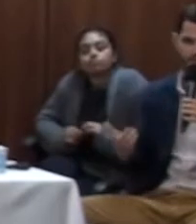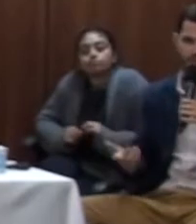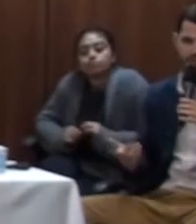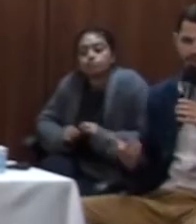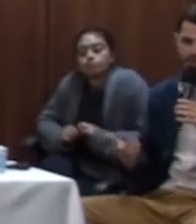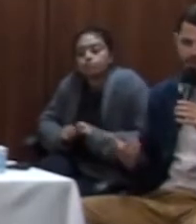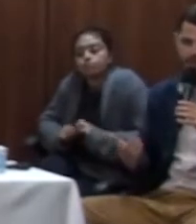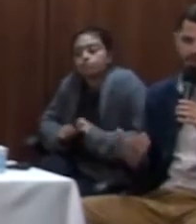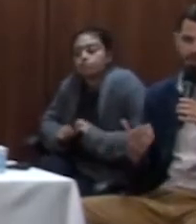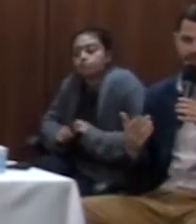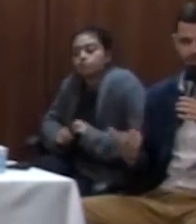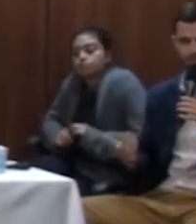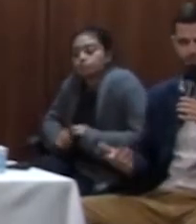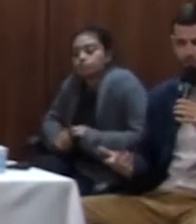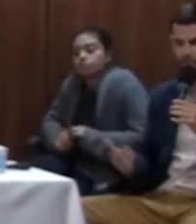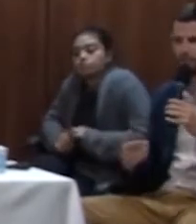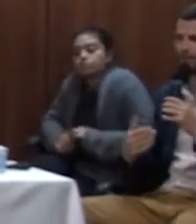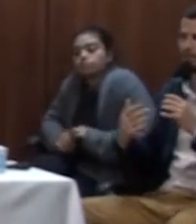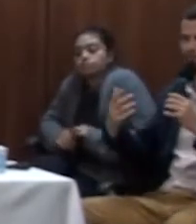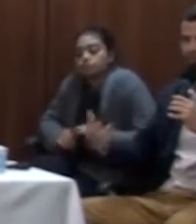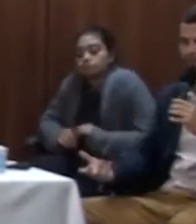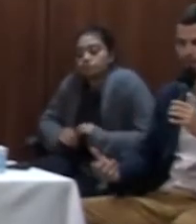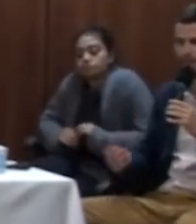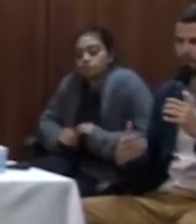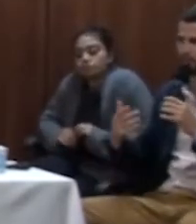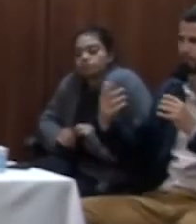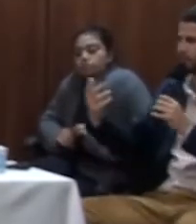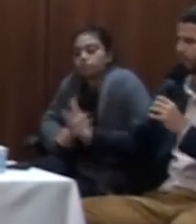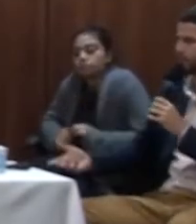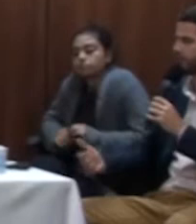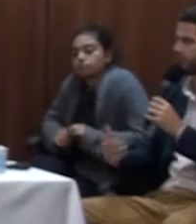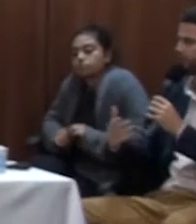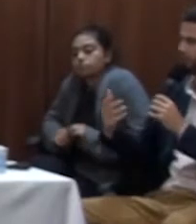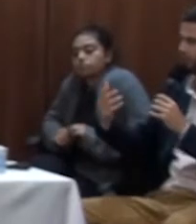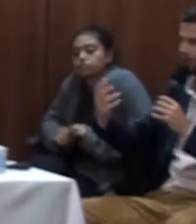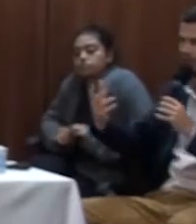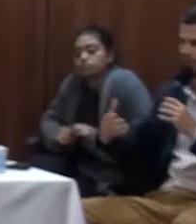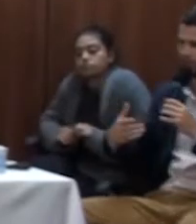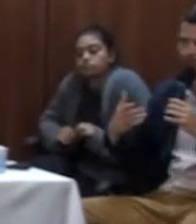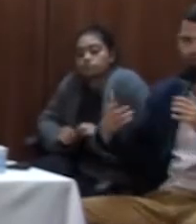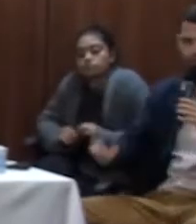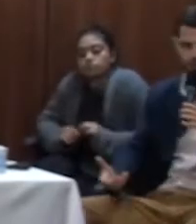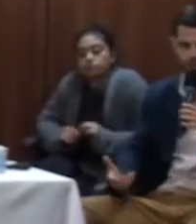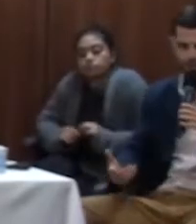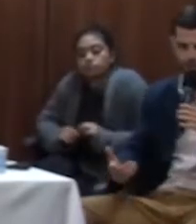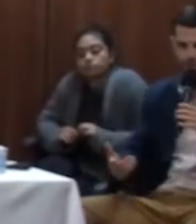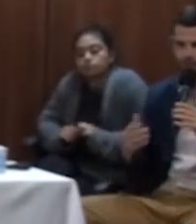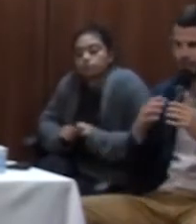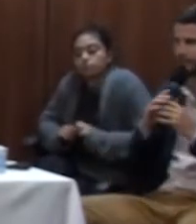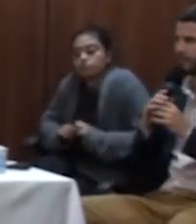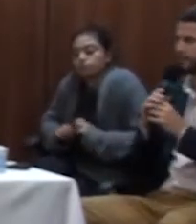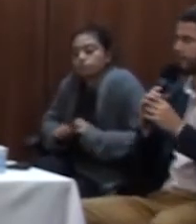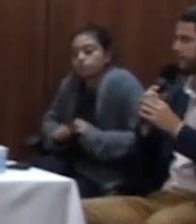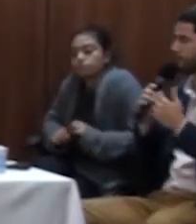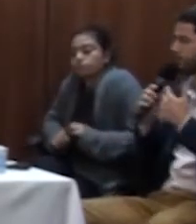pela Secretaria Estadual de Saúde, com seus equipamentos, com seus ambulatórios, com as suas estruturas de atendimento,